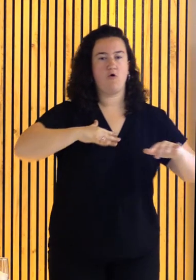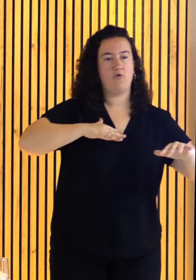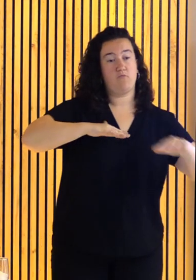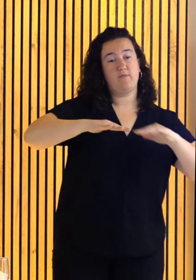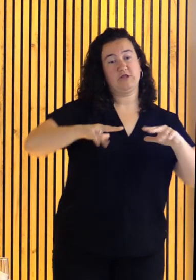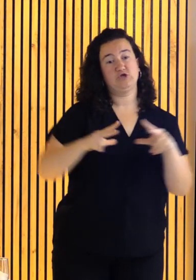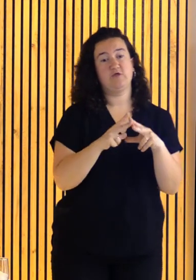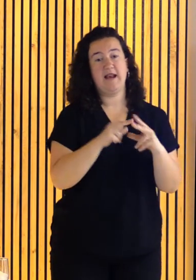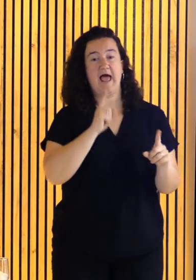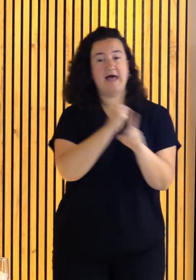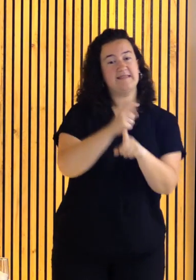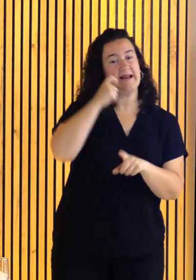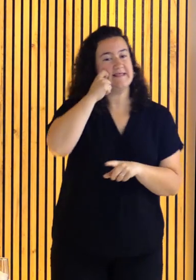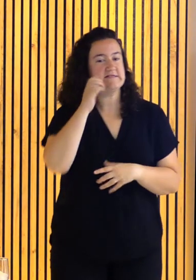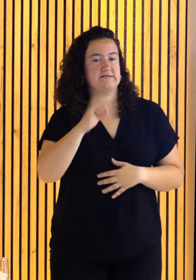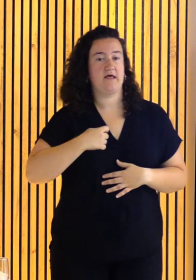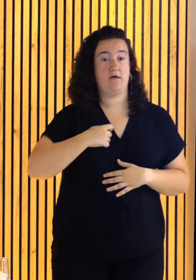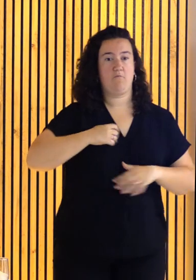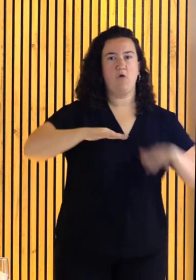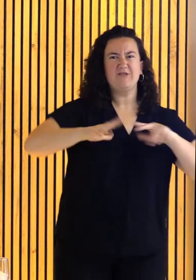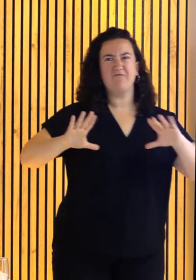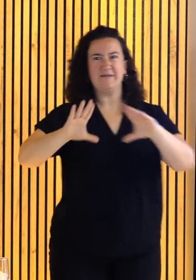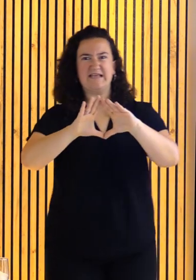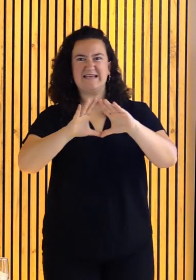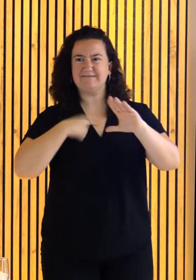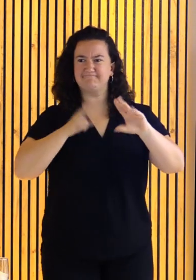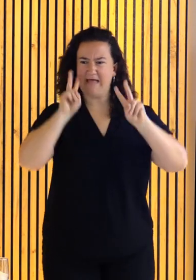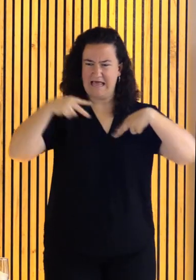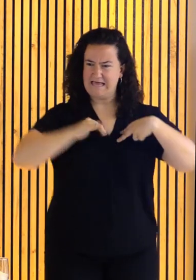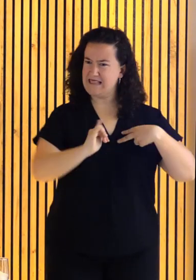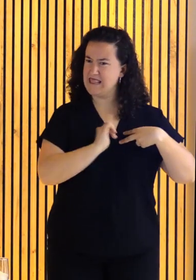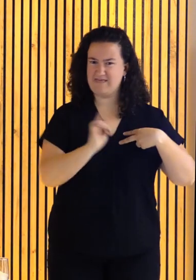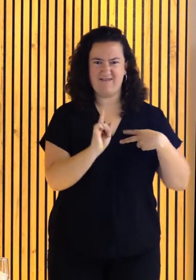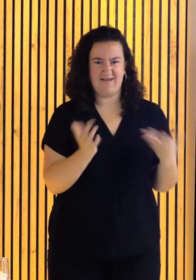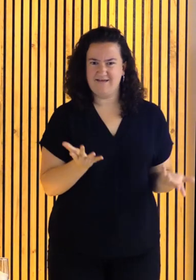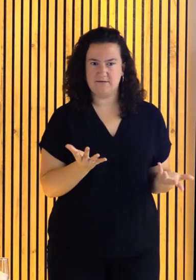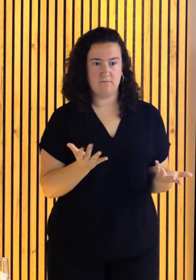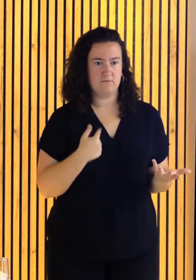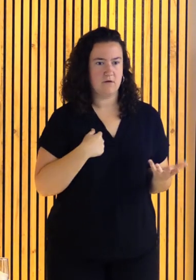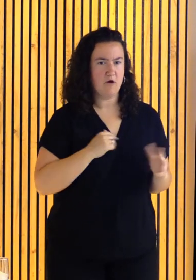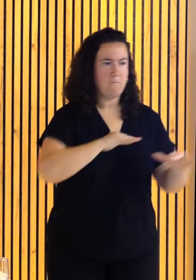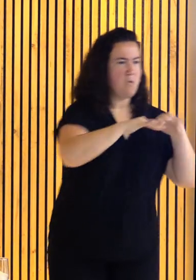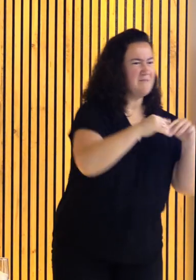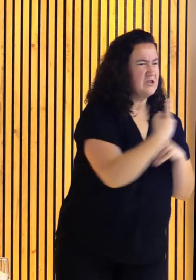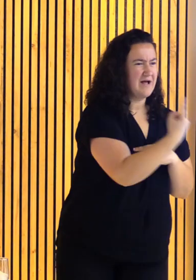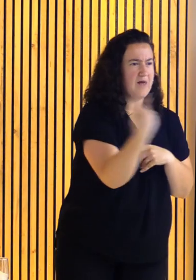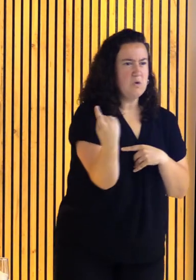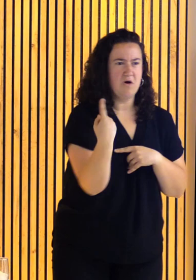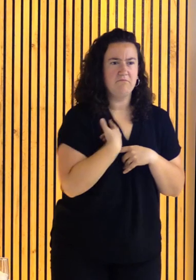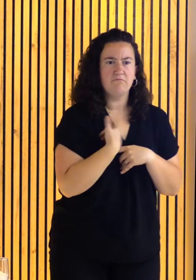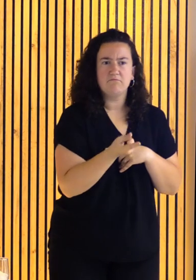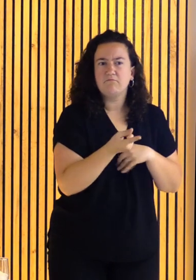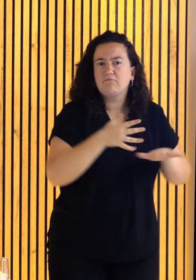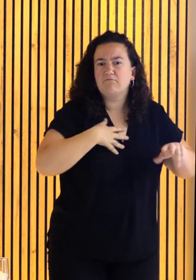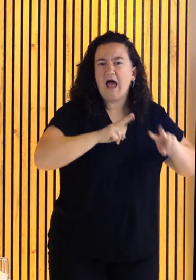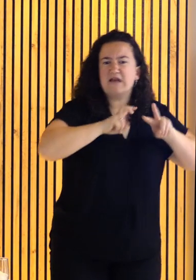antiarrazistetan, feminismoan eta sindikatuetan. Mugimendu horietako bakoitzak kategoria bakar batean zeukan oinarrituta